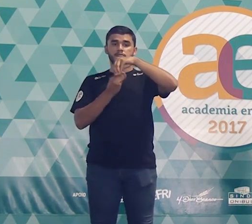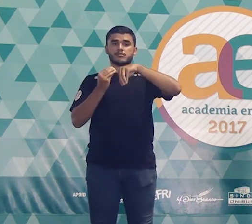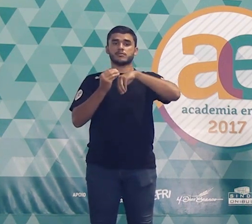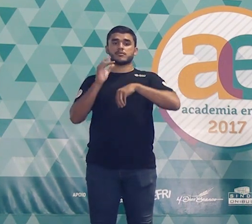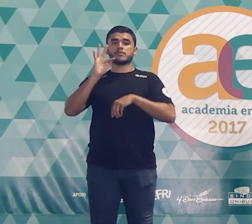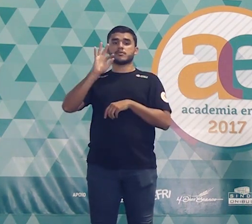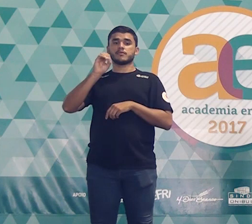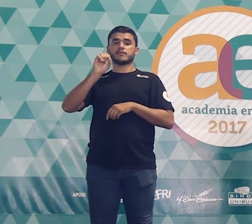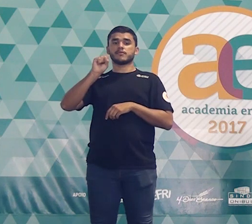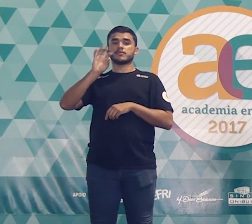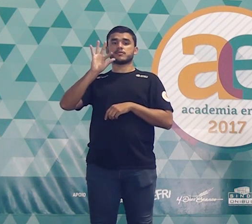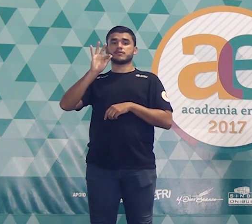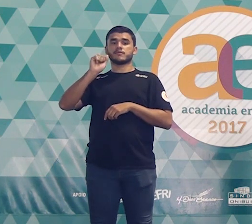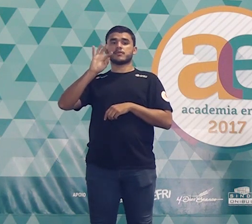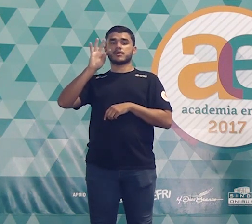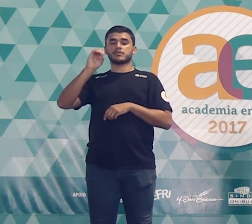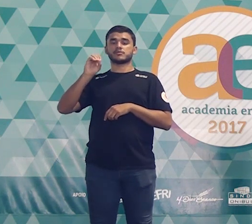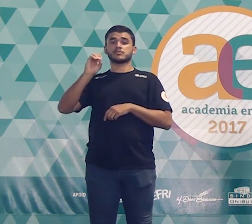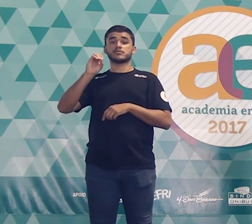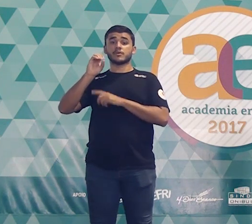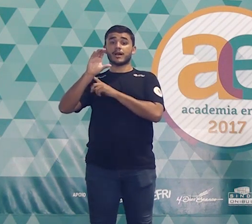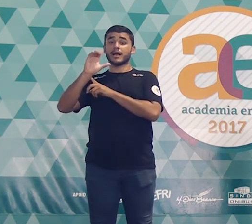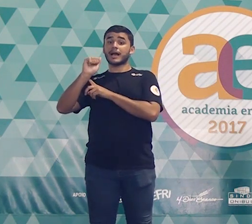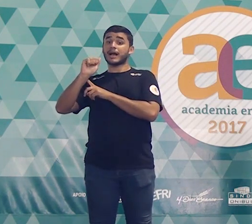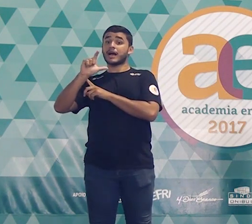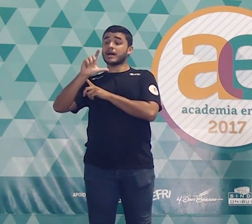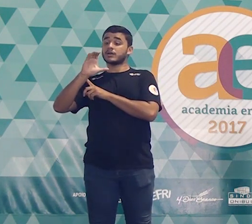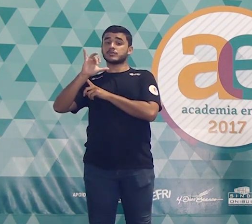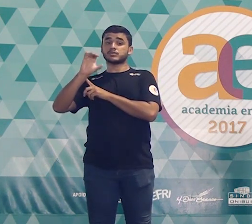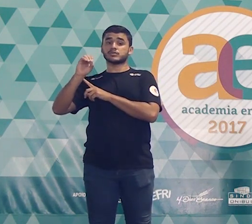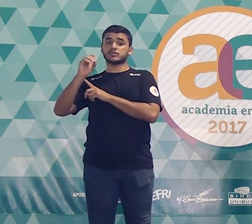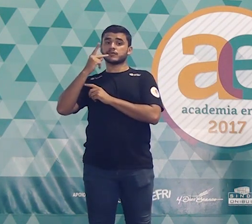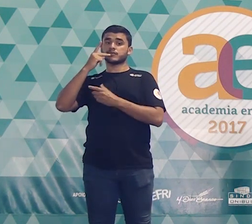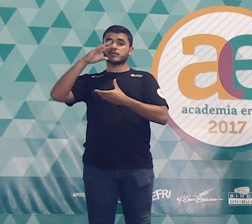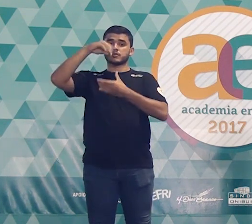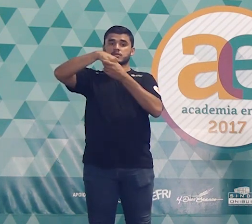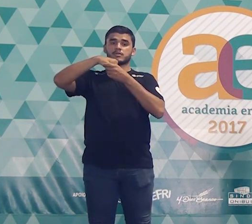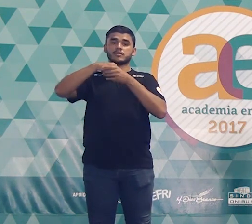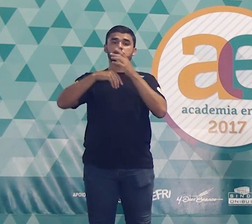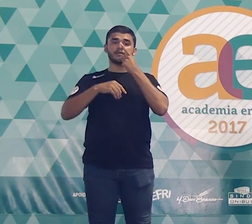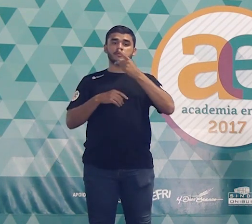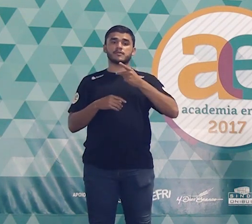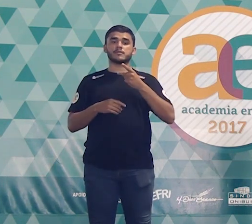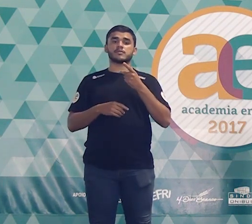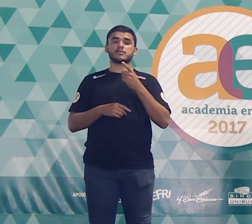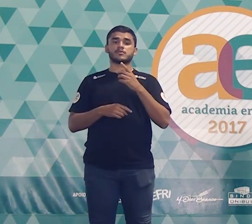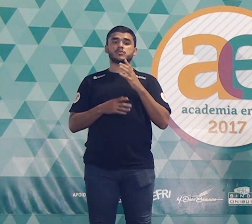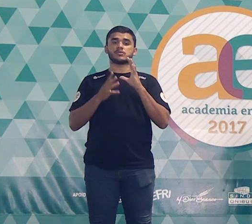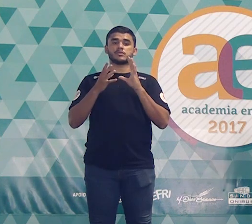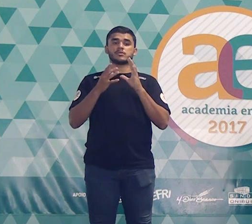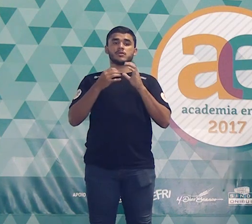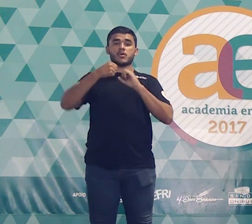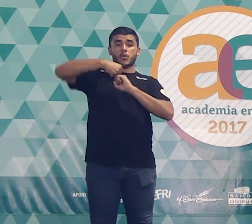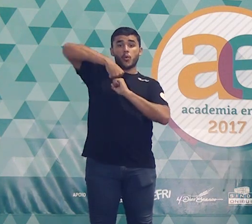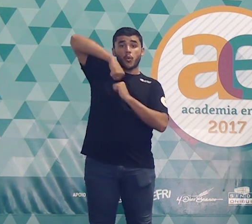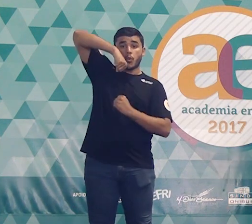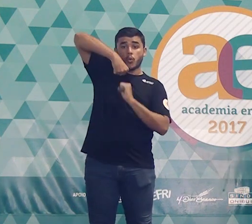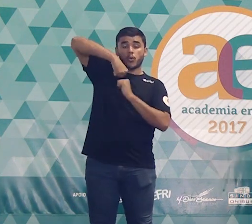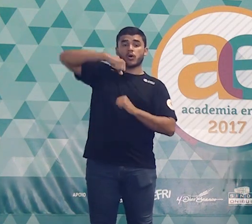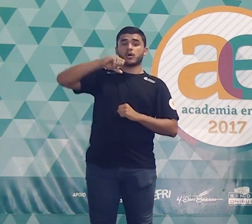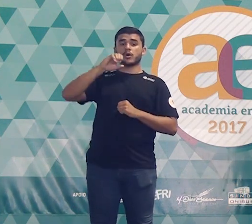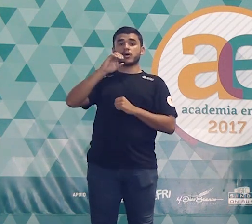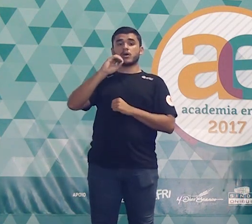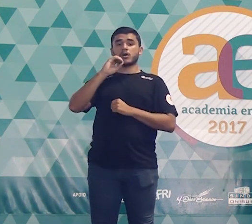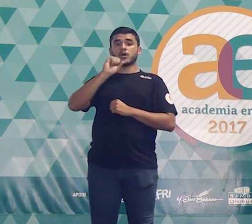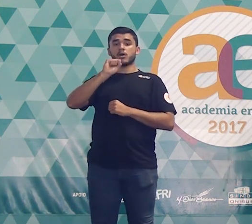tá, basicamente, mas você tem a parte celular, você tem a medula óssea vermelha, depois você vai ter os